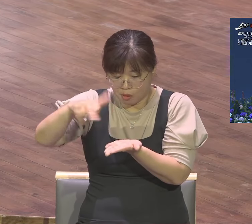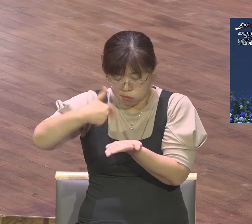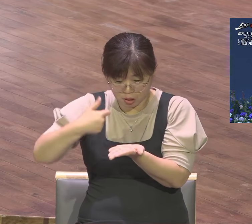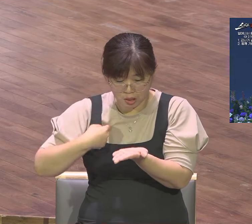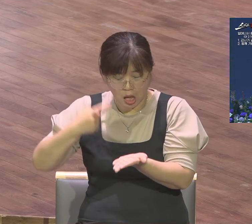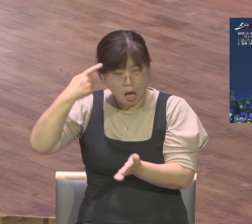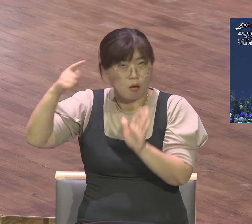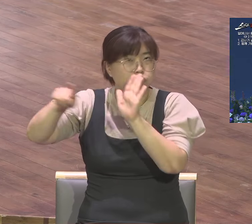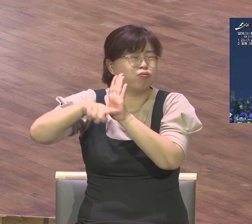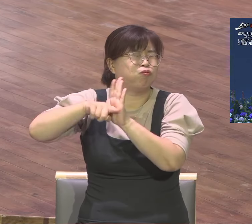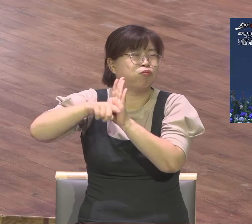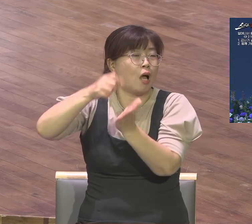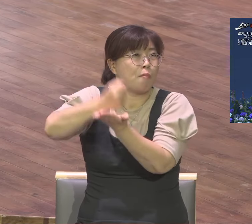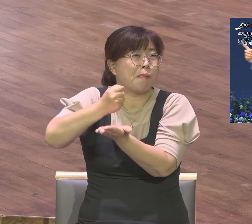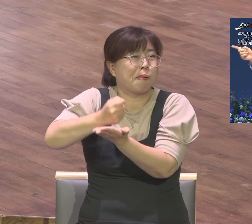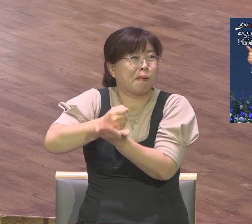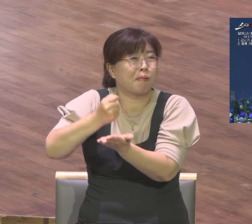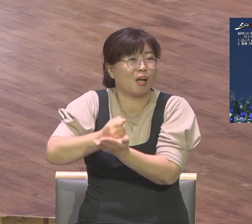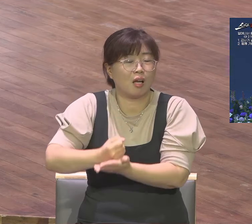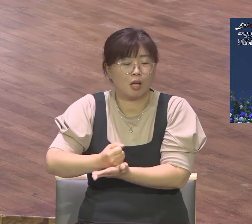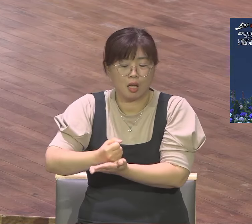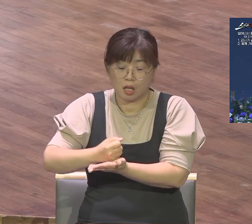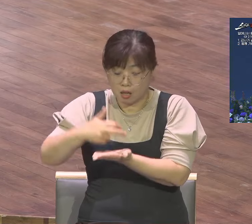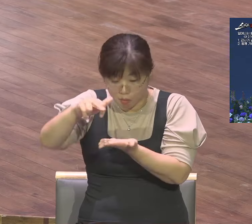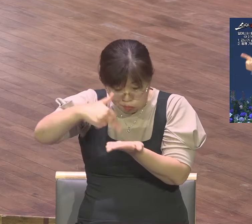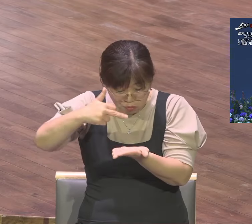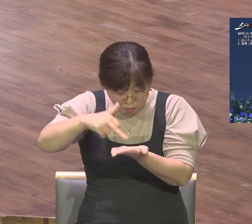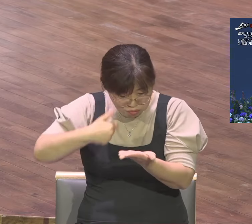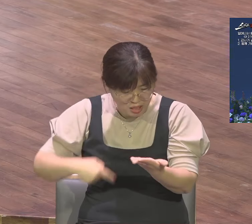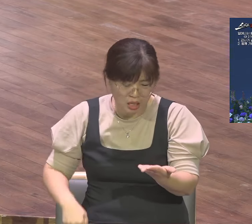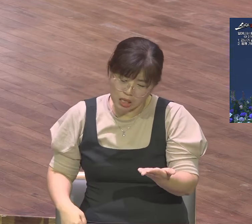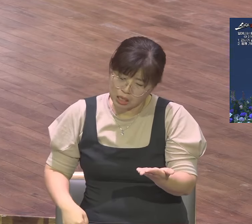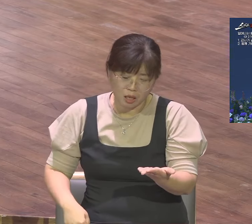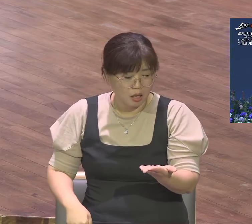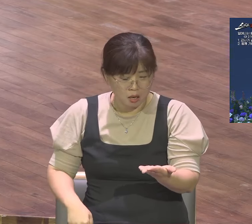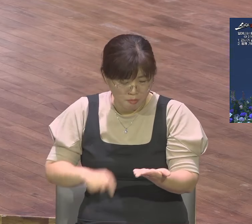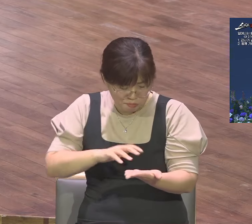그 하나님 안 보고 있습니까? 그 기록이 안 남았습니까? 다 남아있어요.